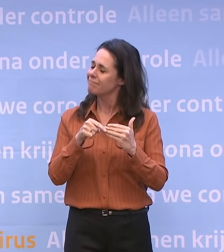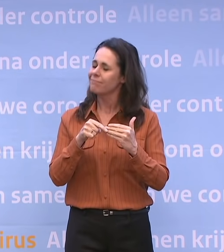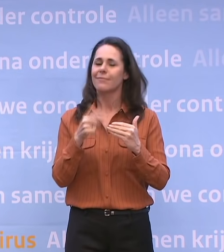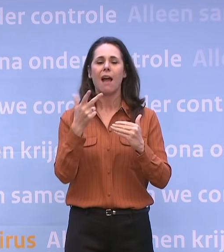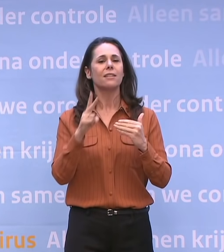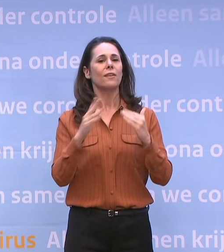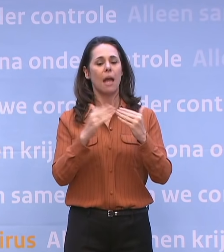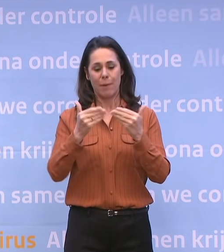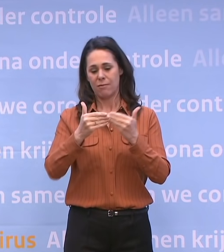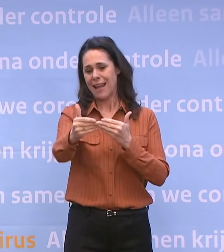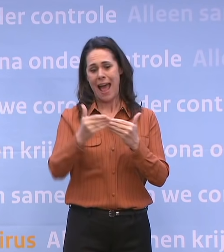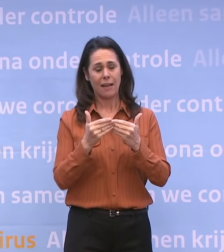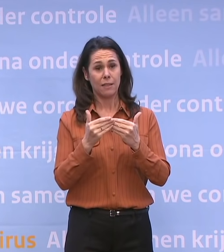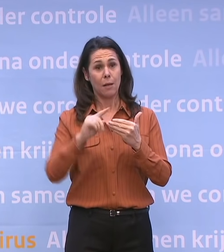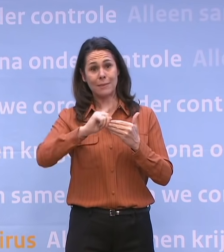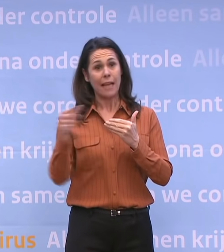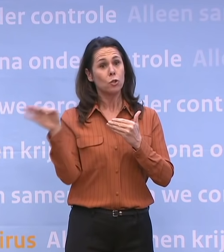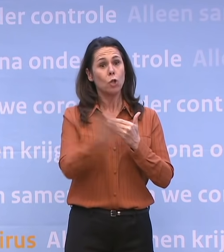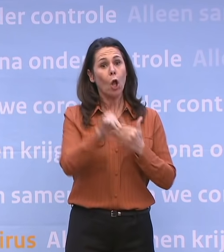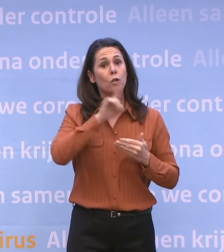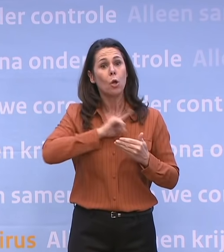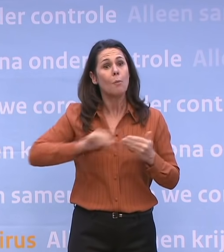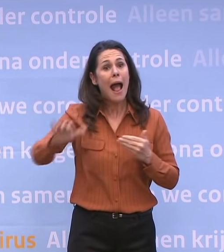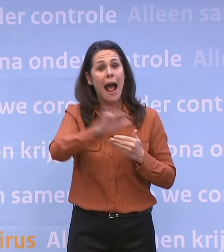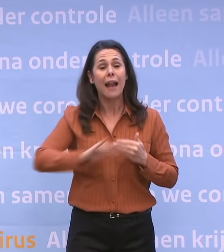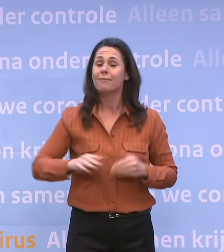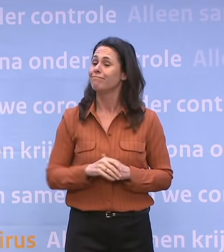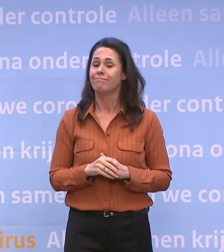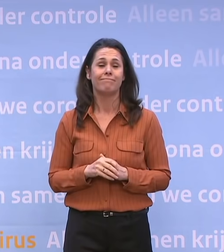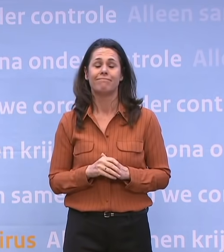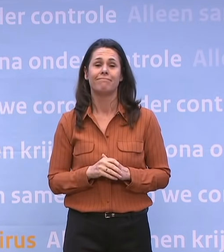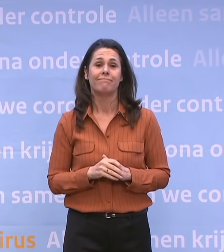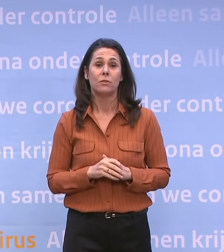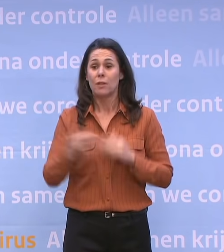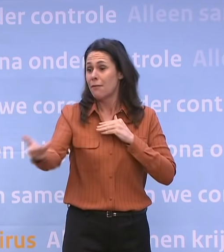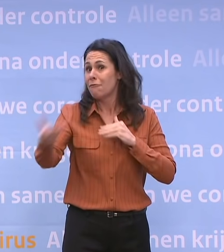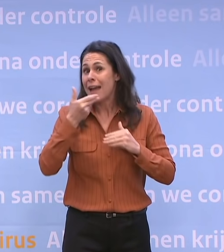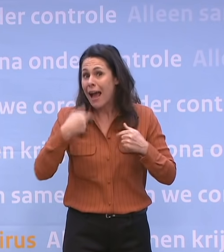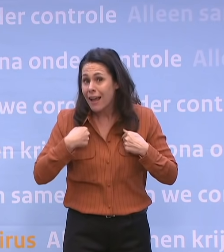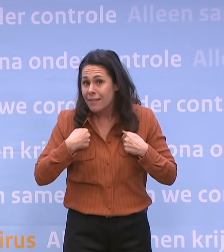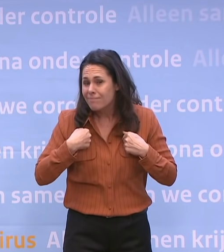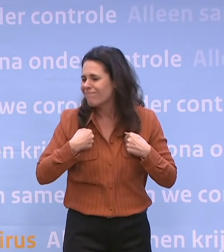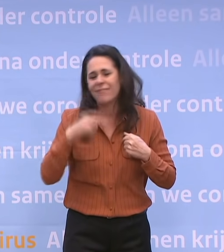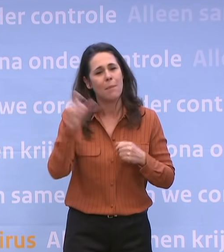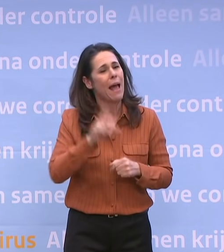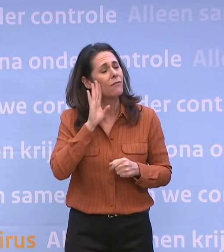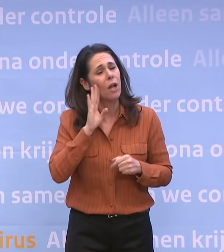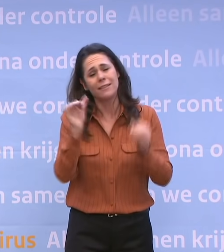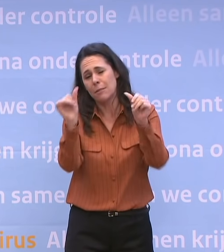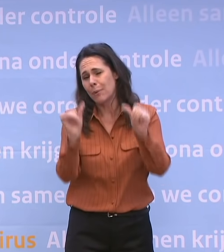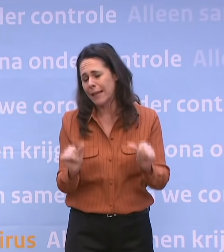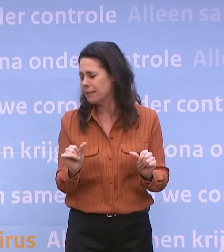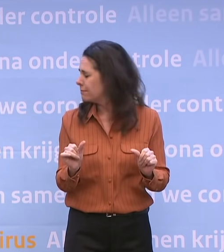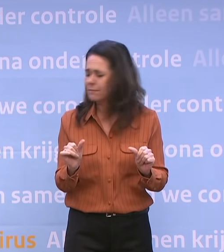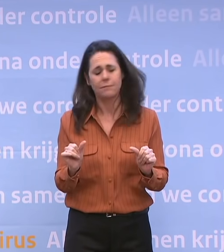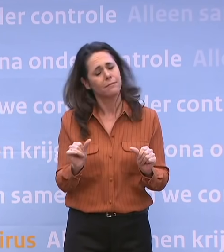niet meteen terug naar de normale situatie. Dus als u het aan mij zou vragen, ga nou geen plannen maken voor de meivakantie. Dat is echt